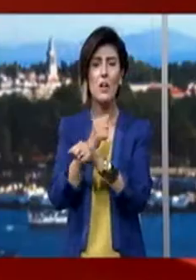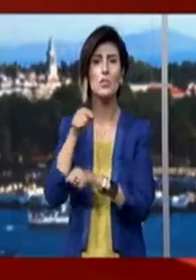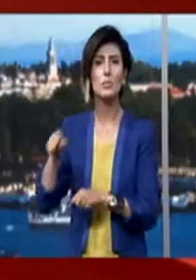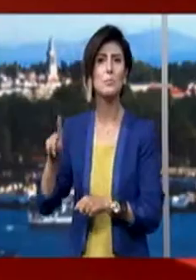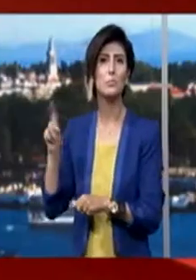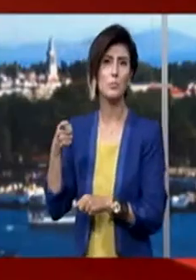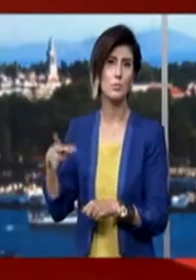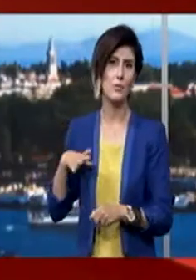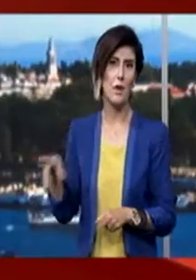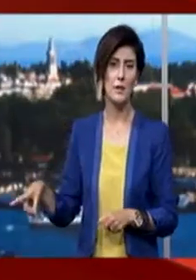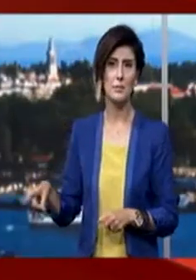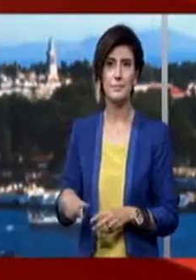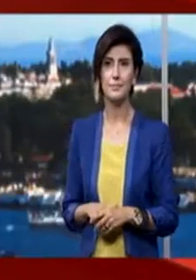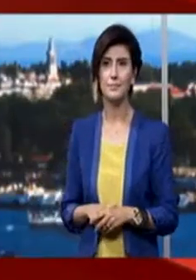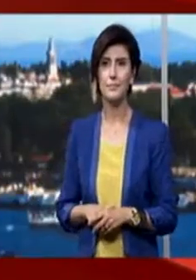kaftan.